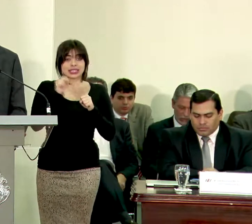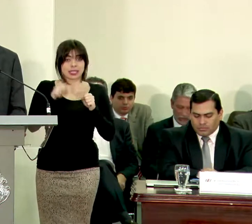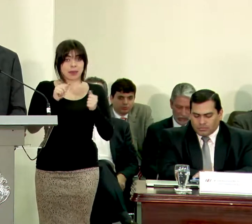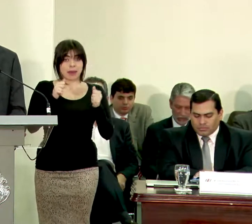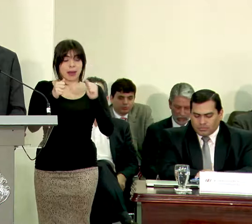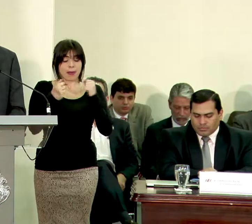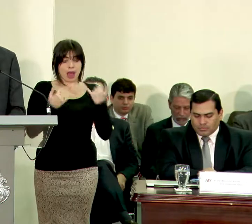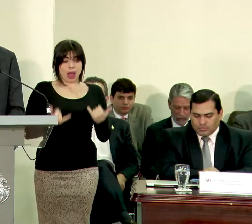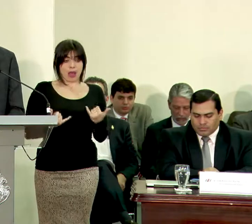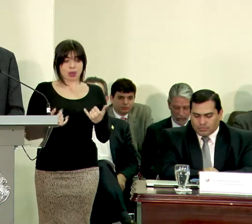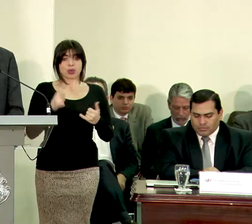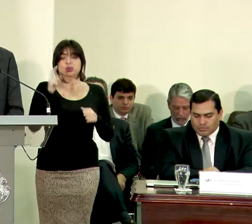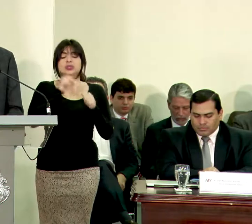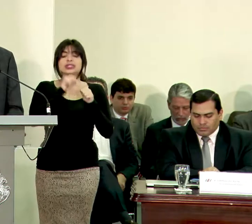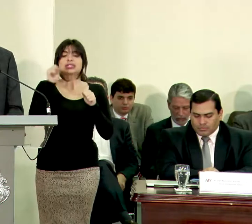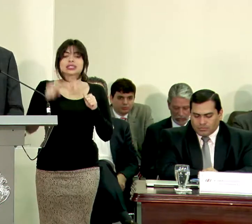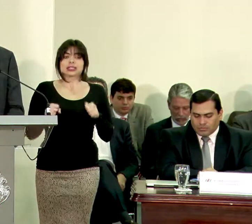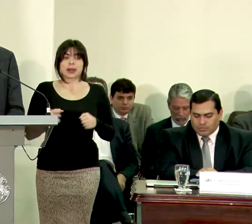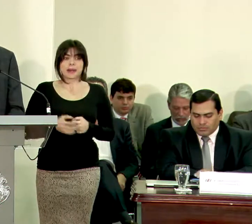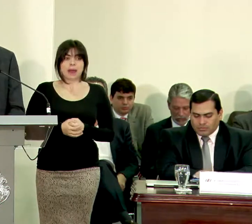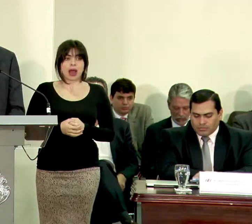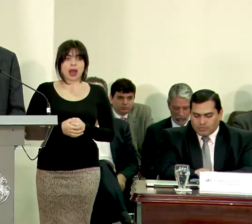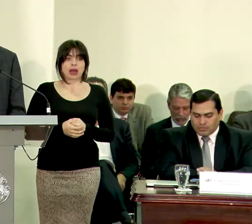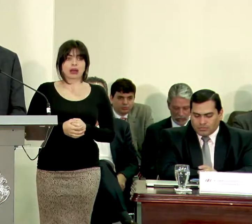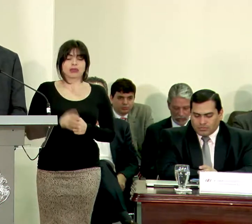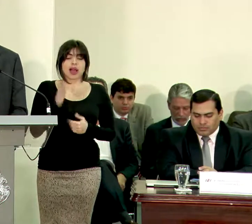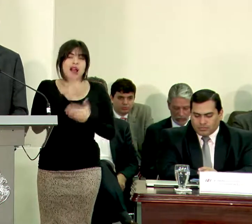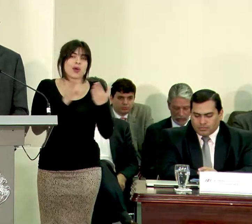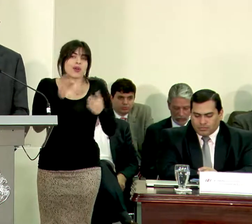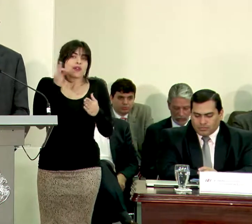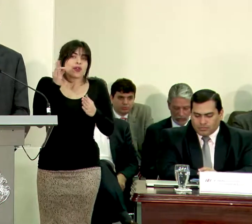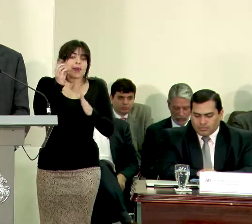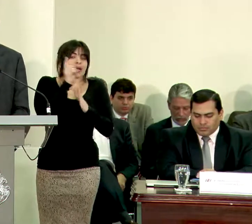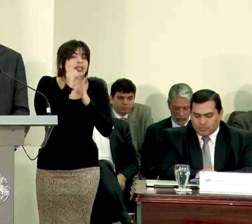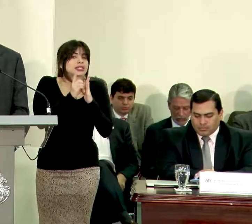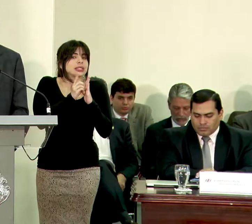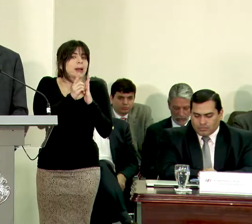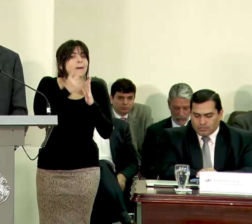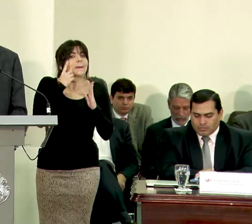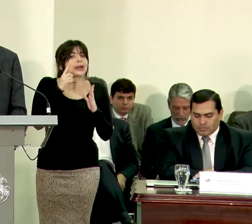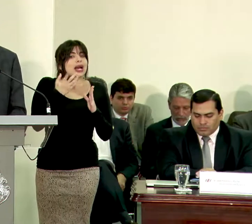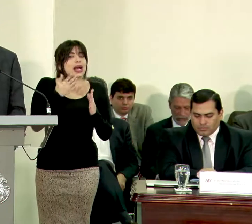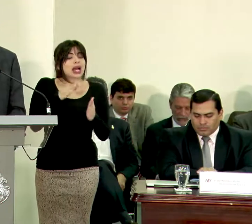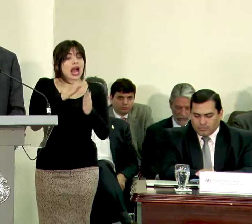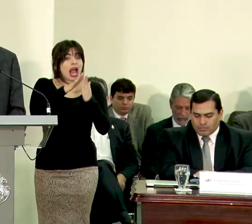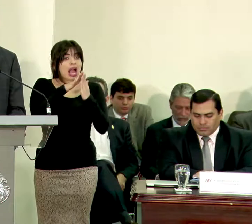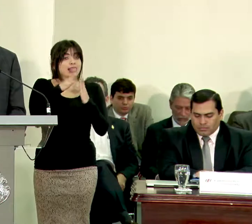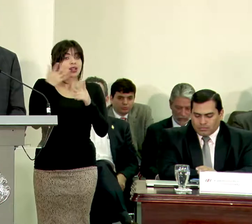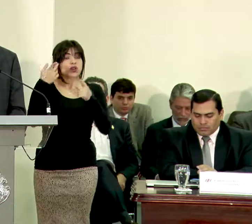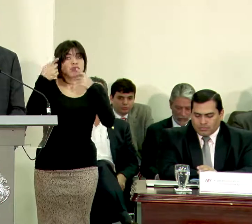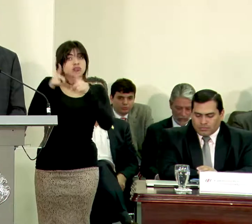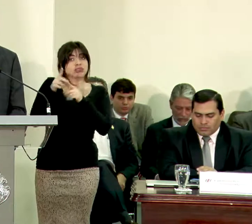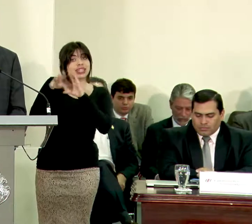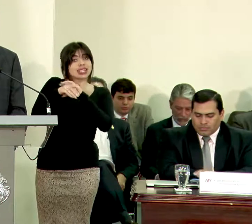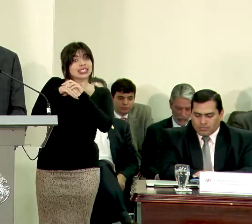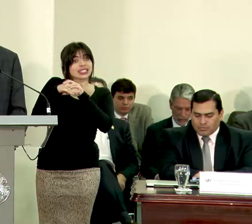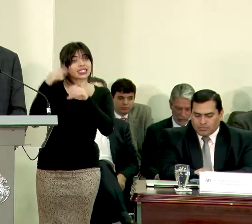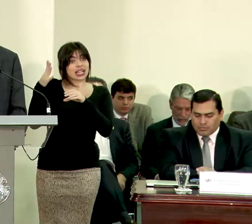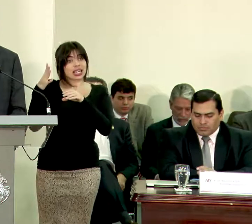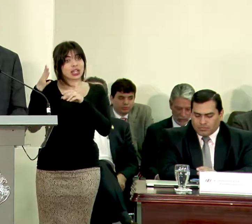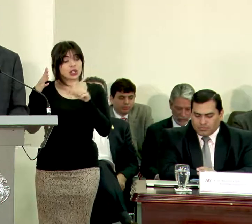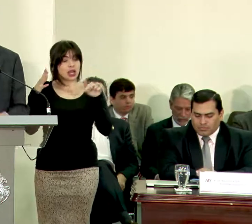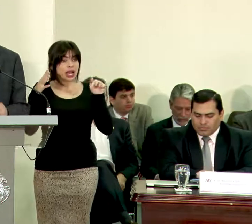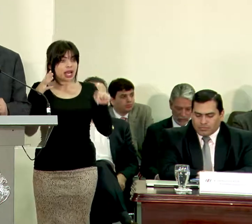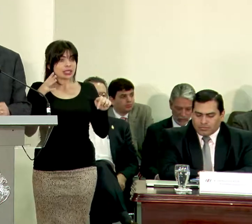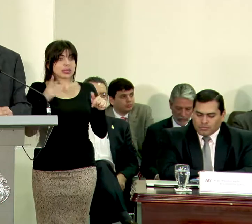hoy es un sistema que de alguna manera está diseñado para que ante un shock externo, esa es